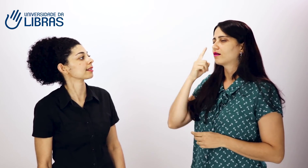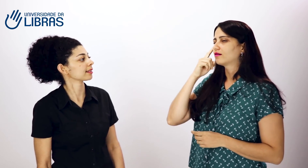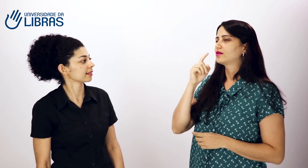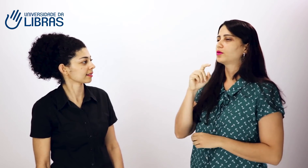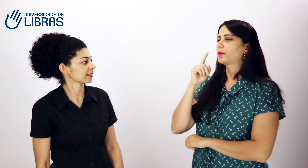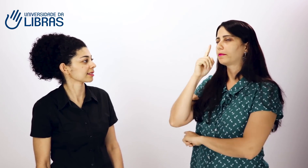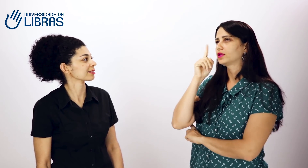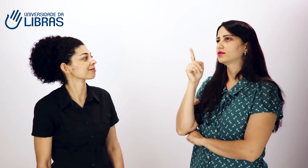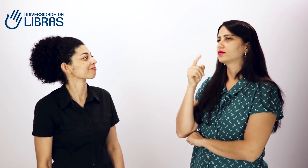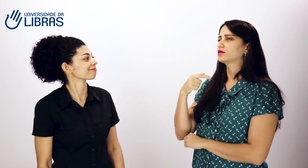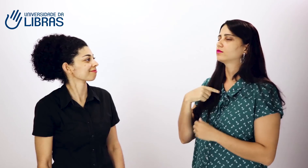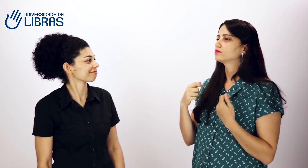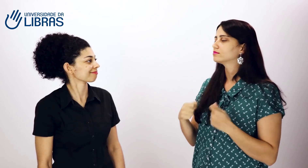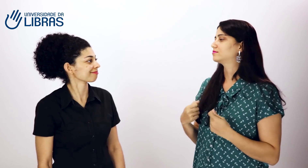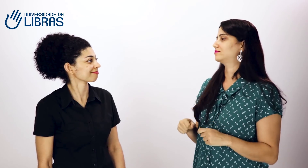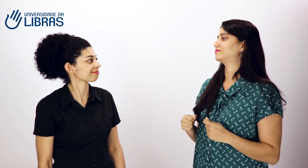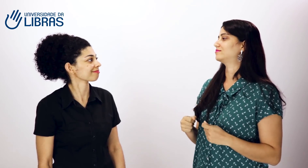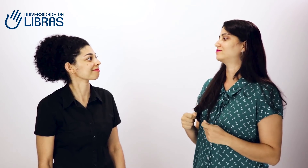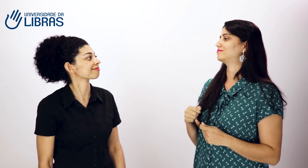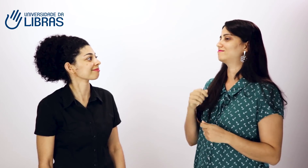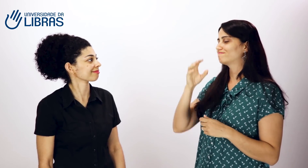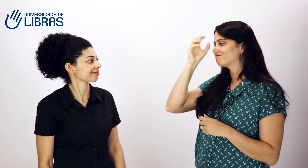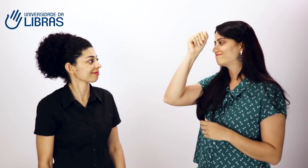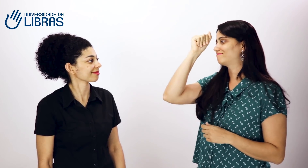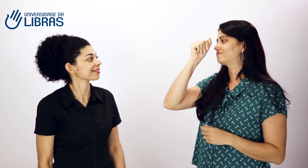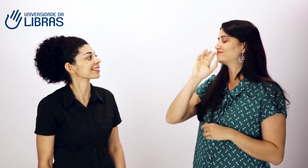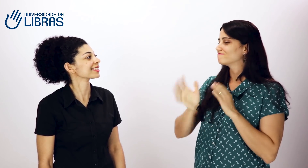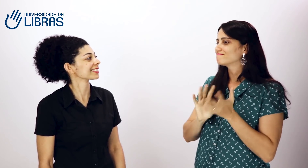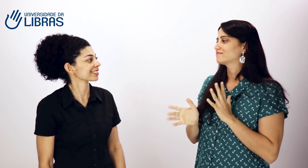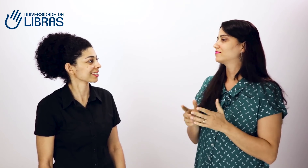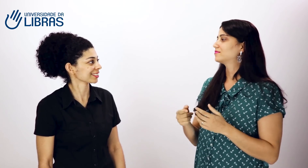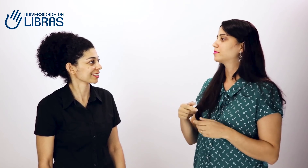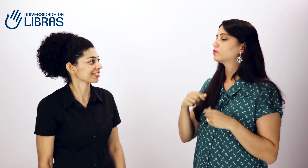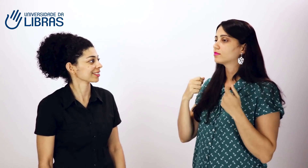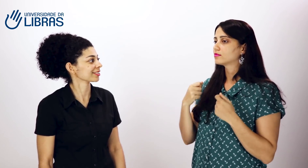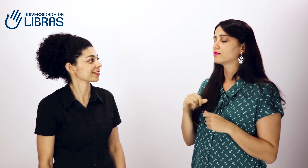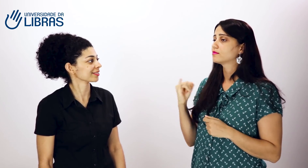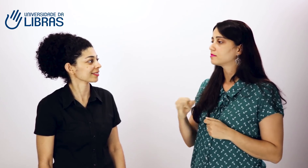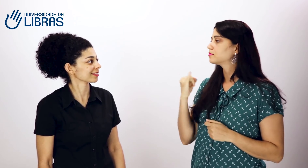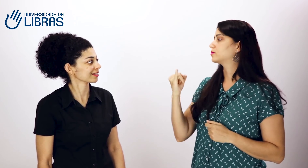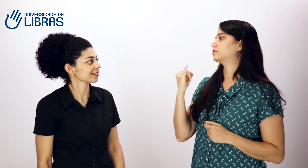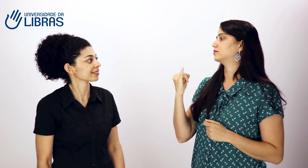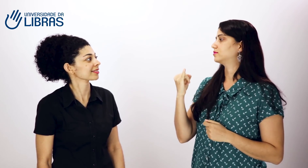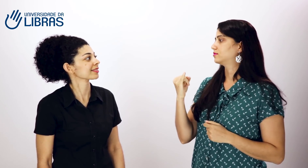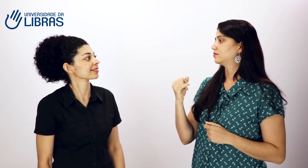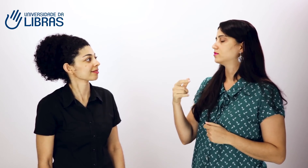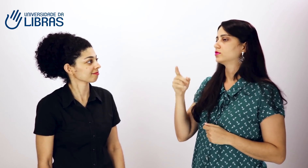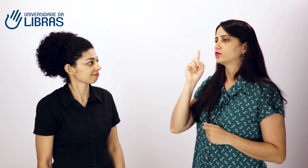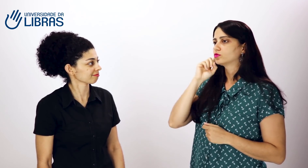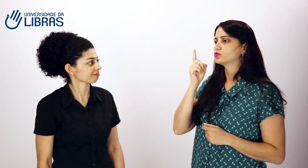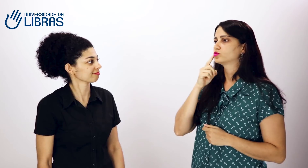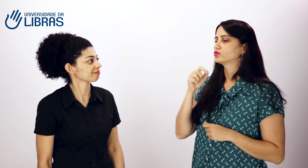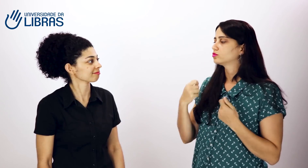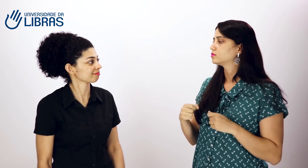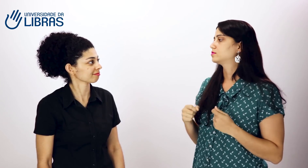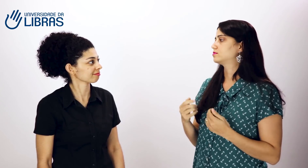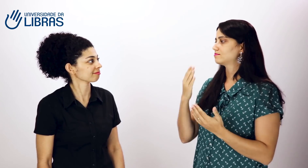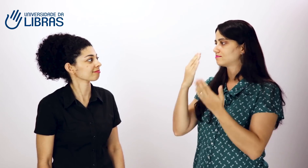me comunicar com os surdos sem ter nenhuma barreira de comunicação. Então, por isso, eu senti a necessidade de aprender a